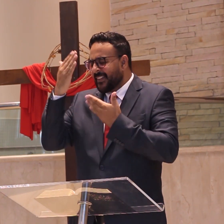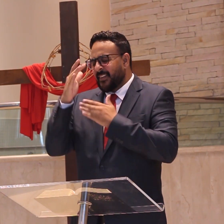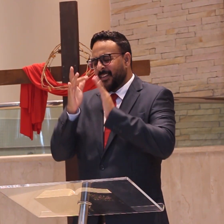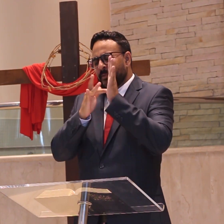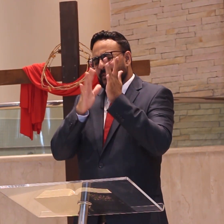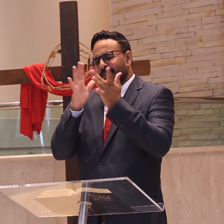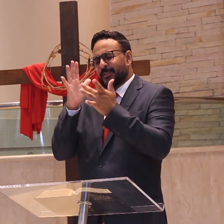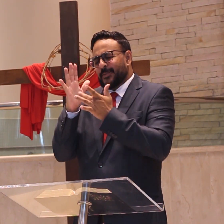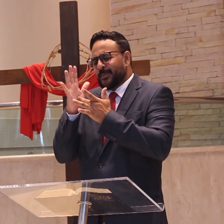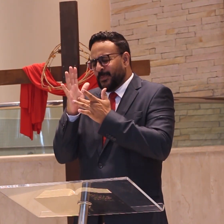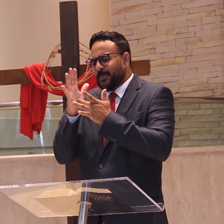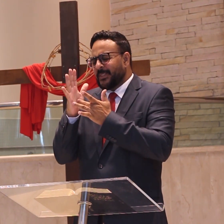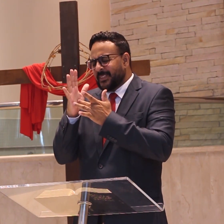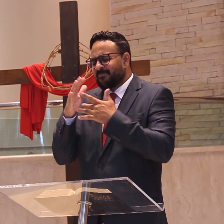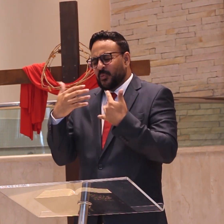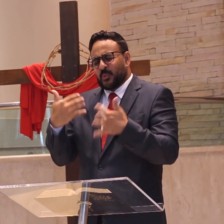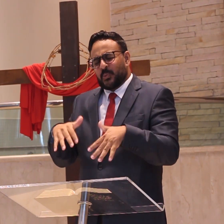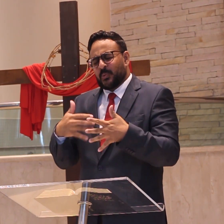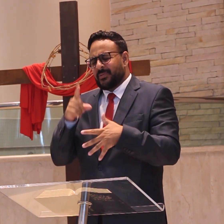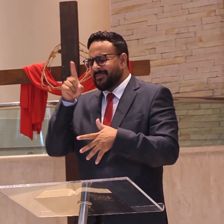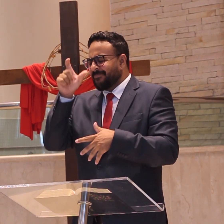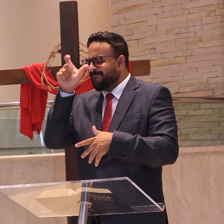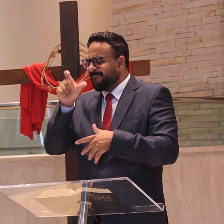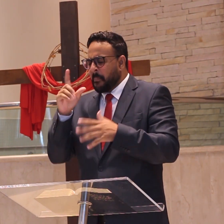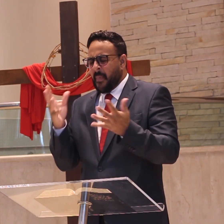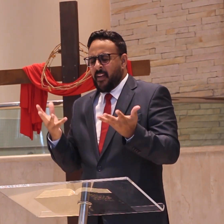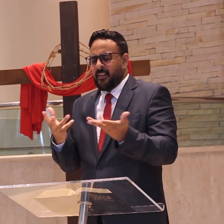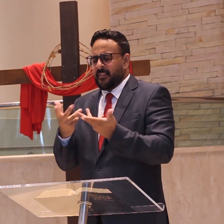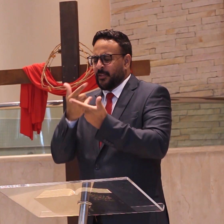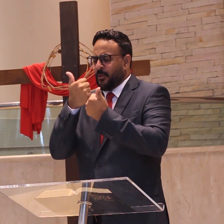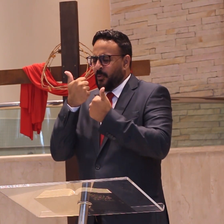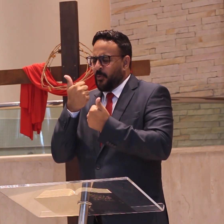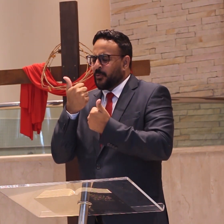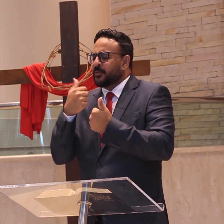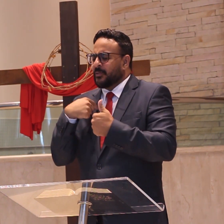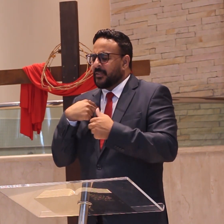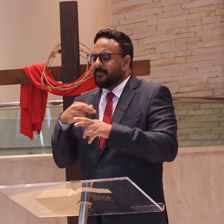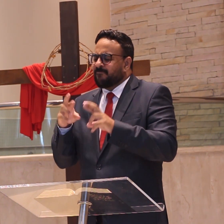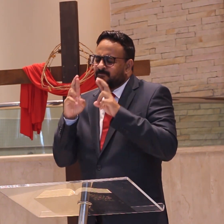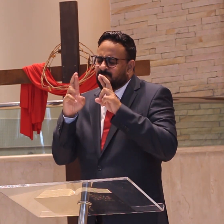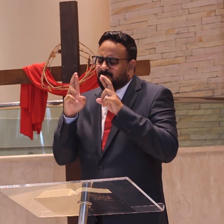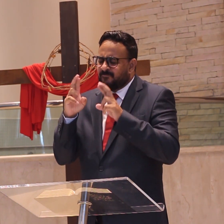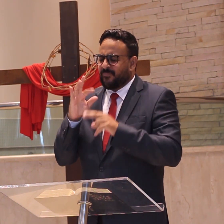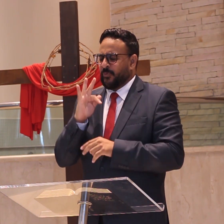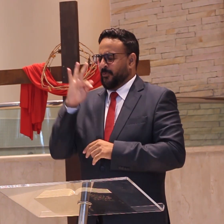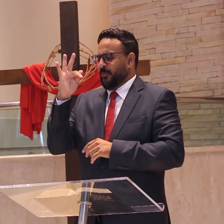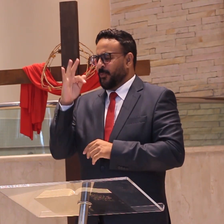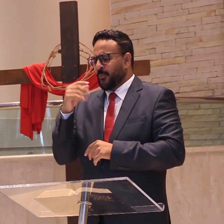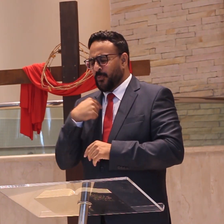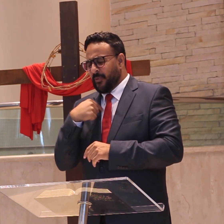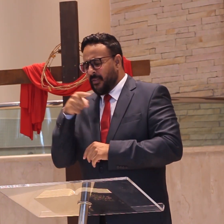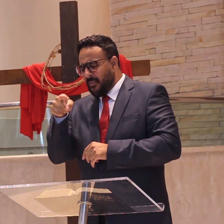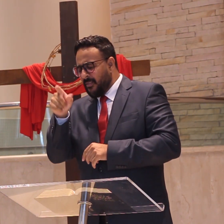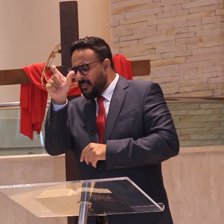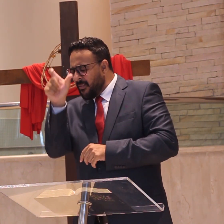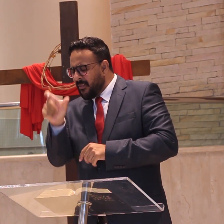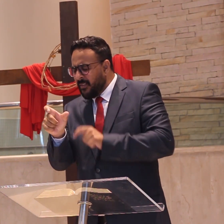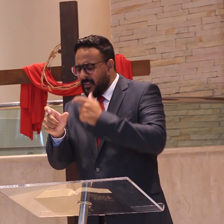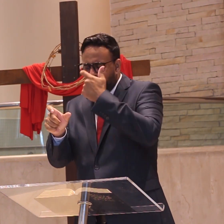nos conceder a vida eterna. Te agradecemos, Jesus. Te agradecemos porque o Senhor é infinitamente maravilhoso e